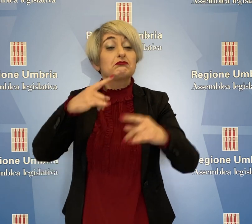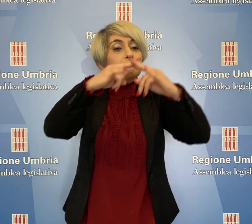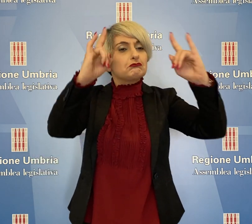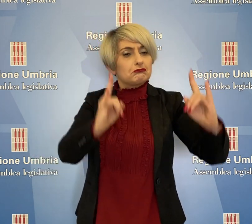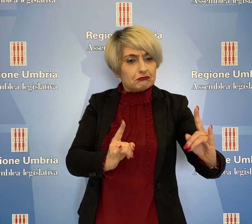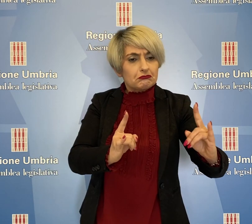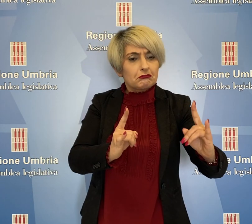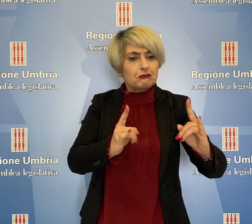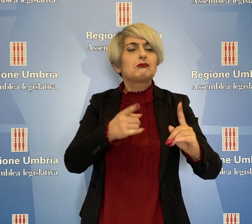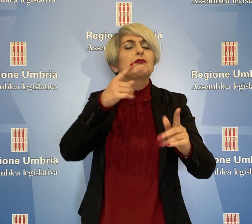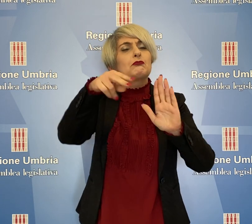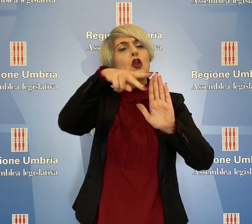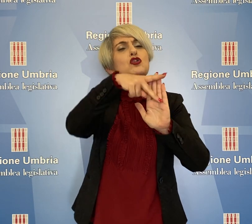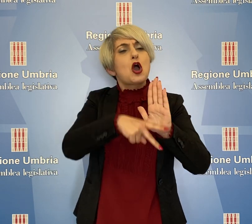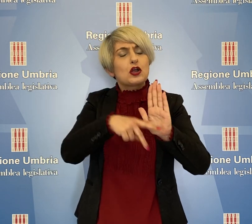pienamente conforme alla normativa